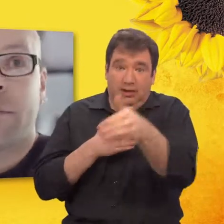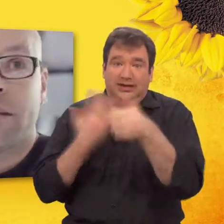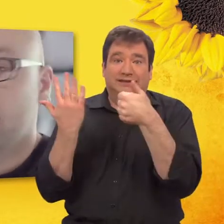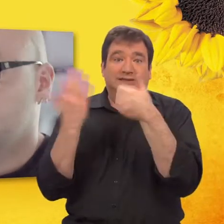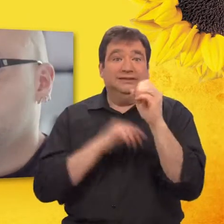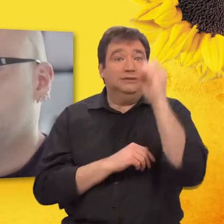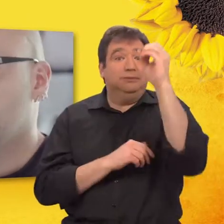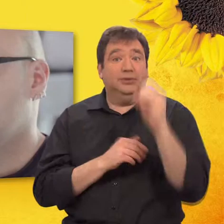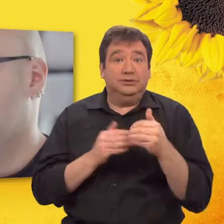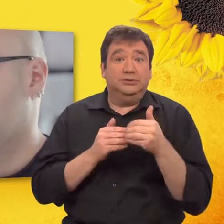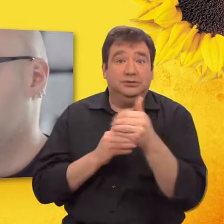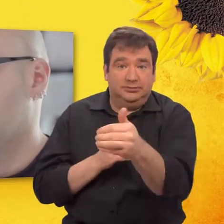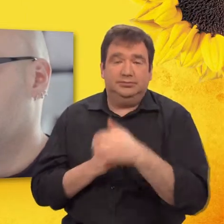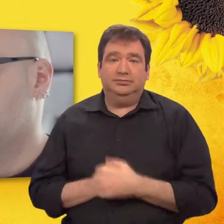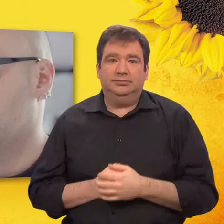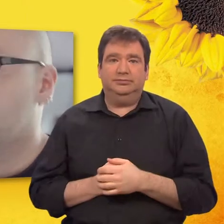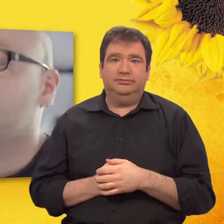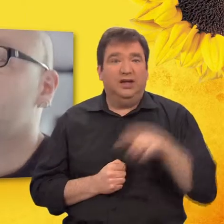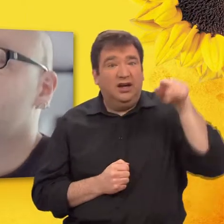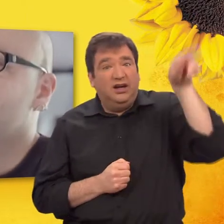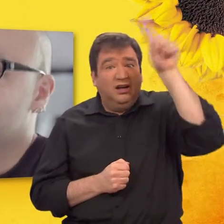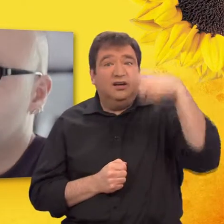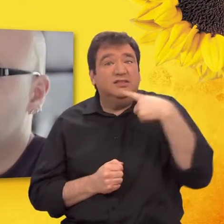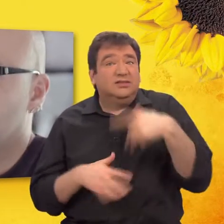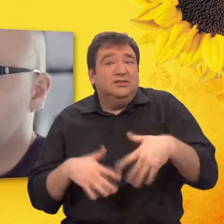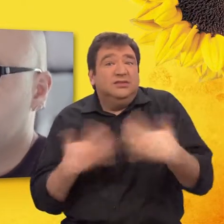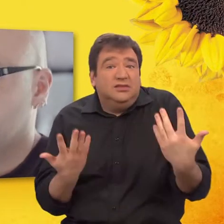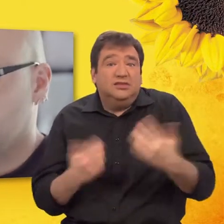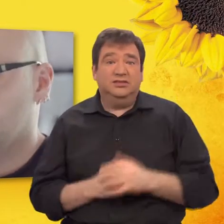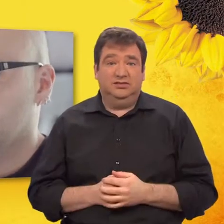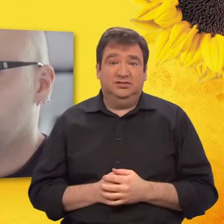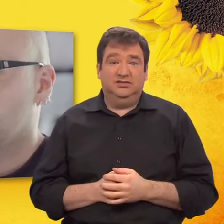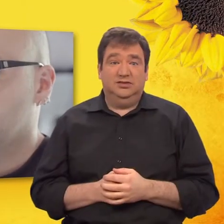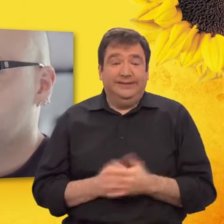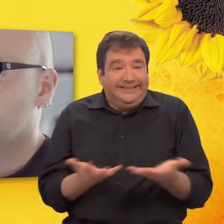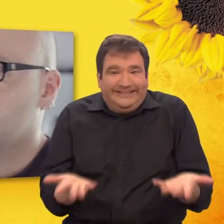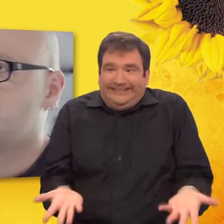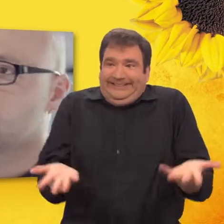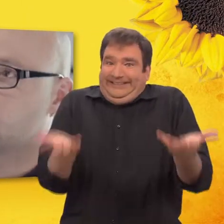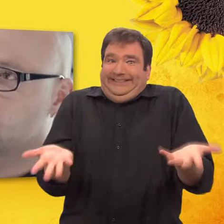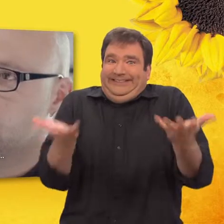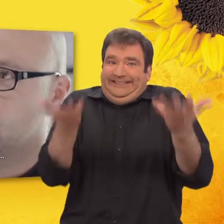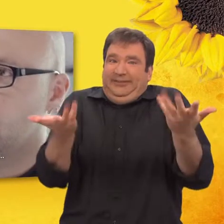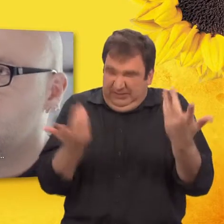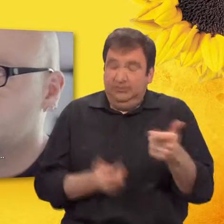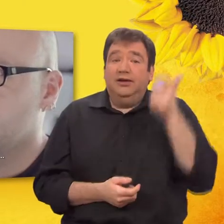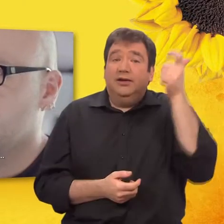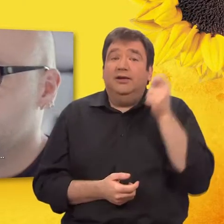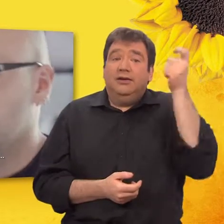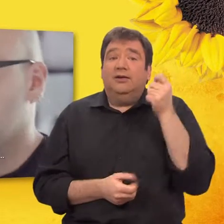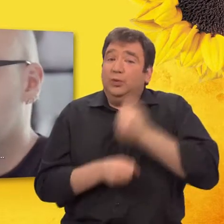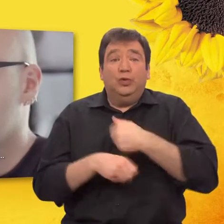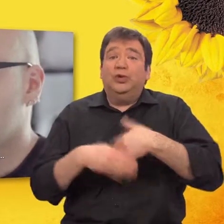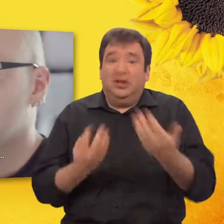los 6 meses, que me llega ahora, cobrabas el 60%, te bajaba. Pues ellos han dicho, para levantar el